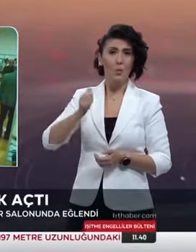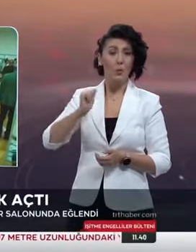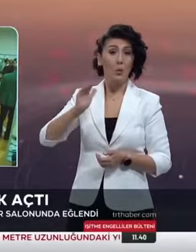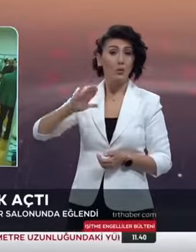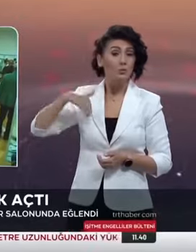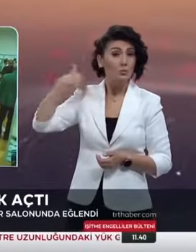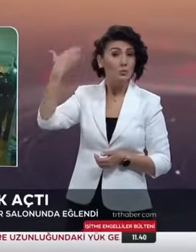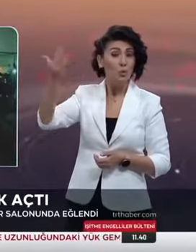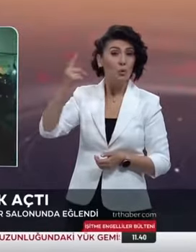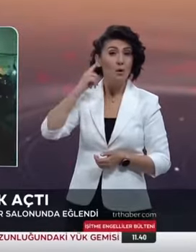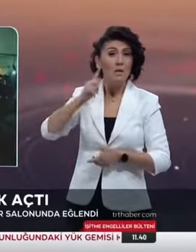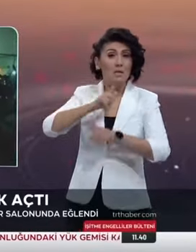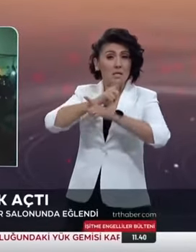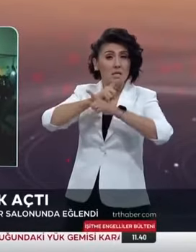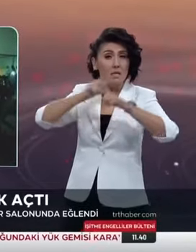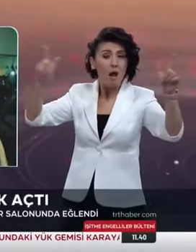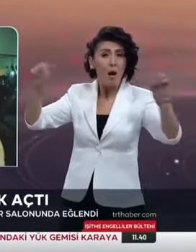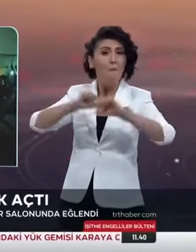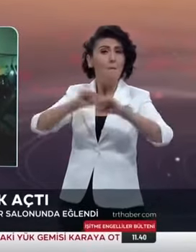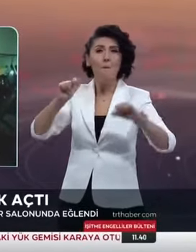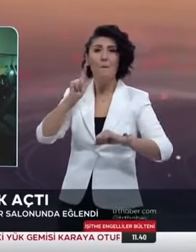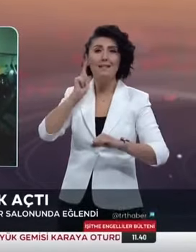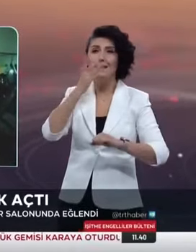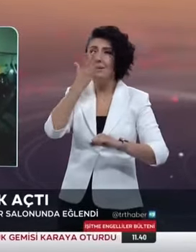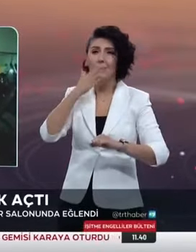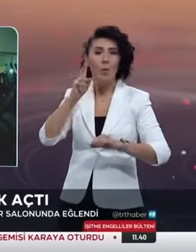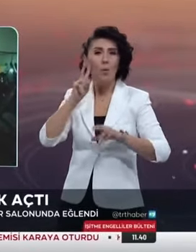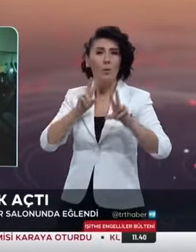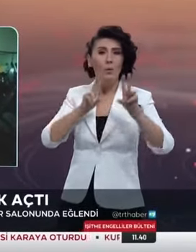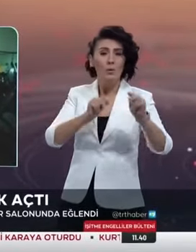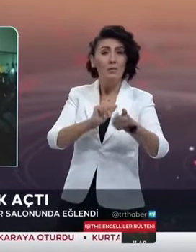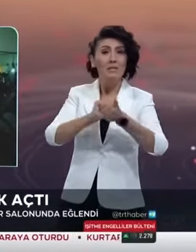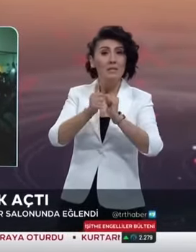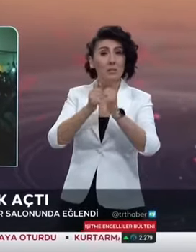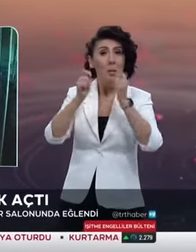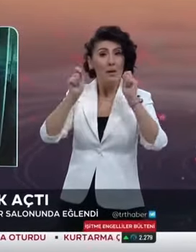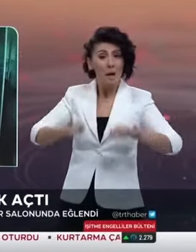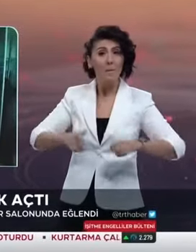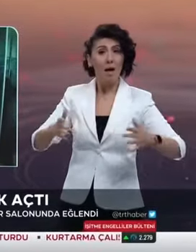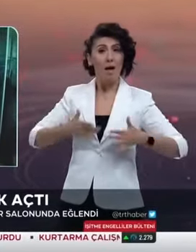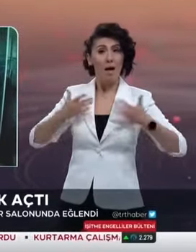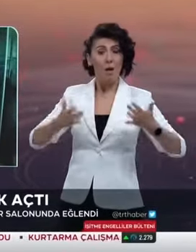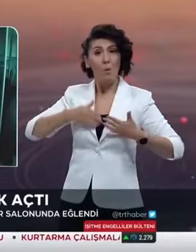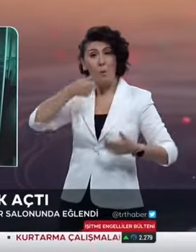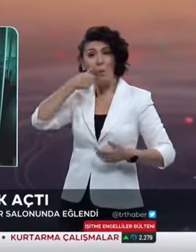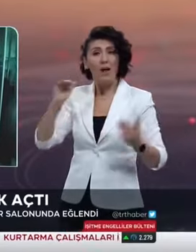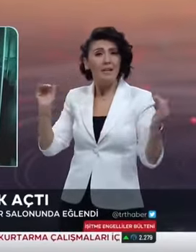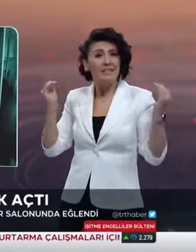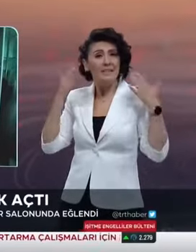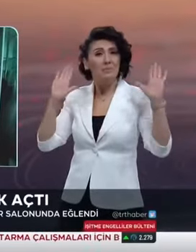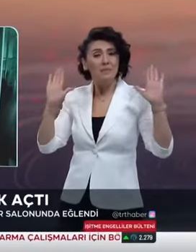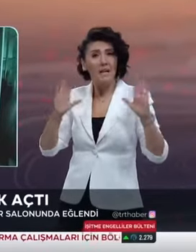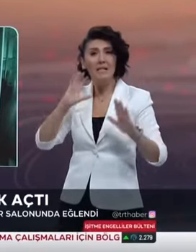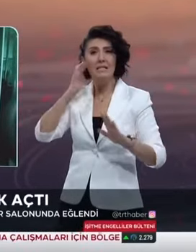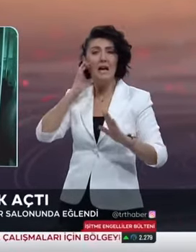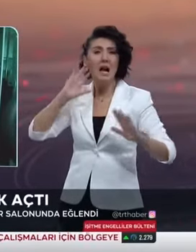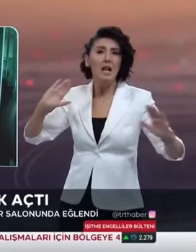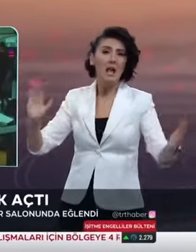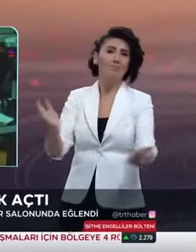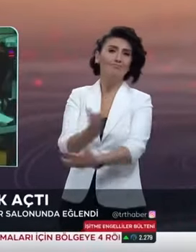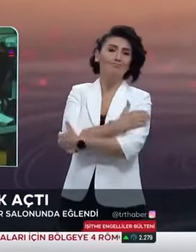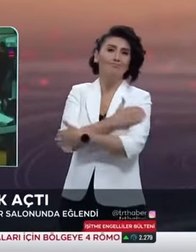Günler sonra siren ve bomba sesi duymadan uyudular. Spor yapıp eğlendiler. Ukraynalı yetimlere Sakarya kucak açtı.